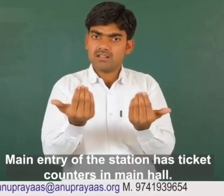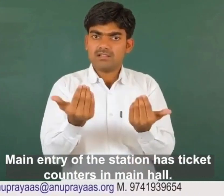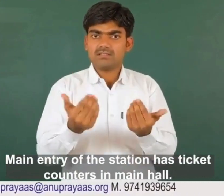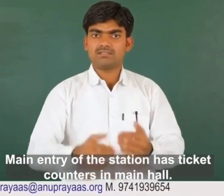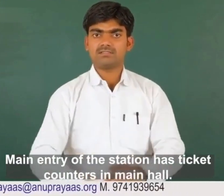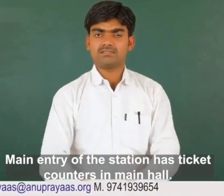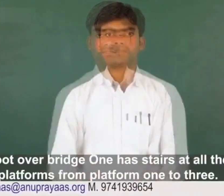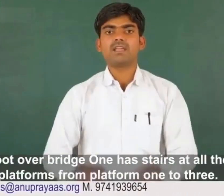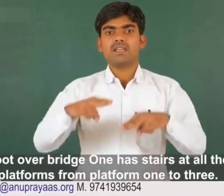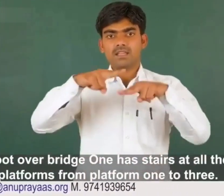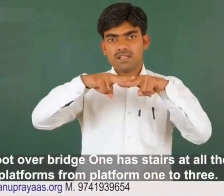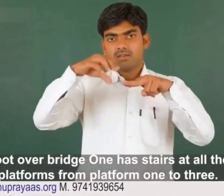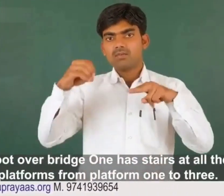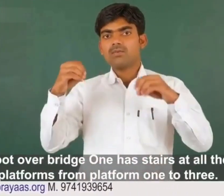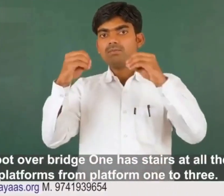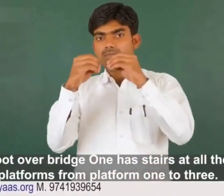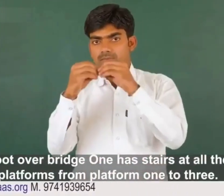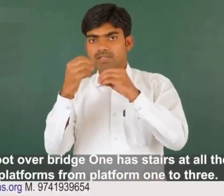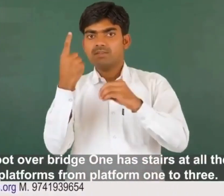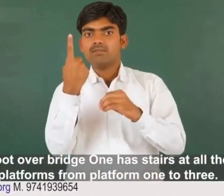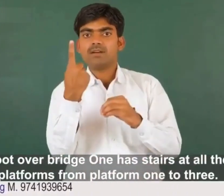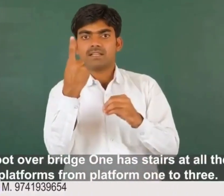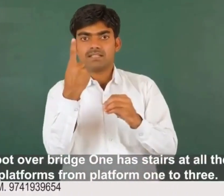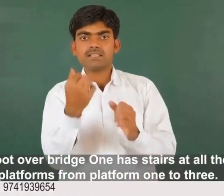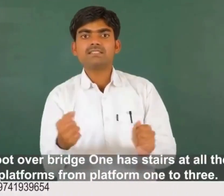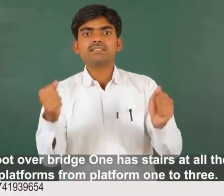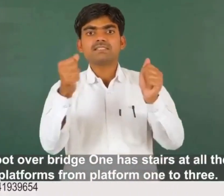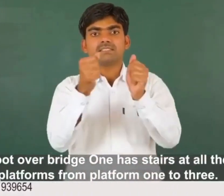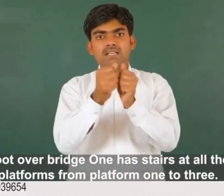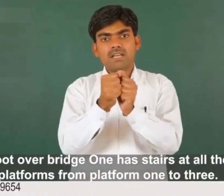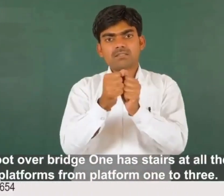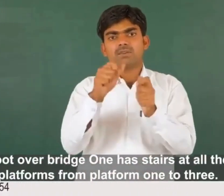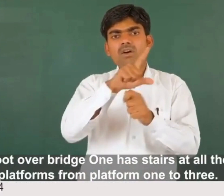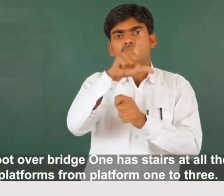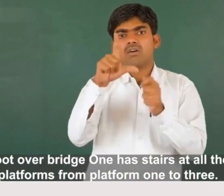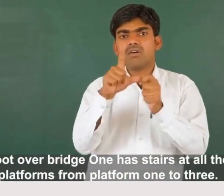फुट ओवर ब्रिज एक में प्लेटफार्म 123 से सभी प्लेटफार्म पर सीडिया है